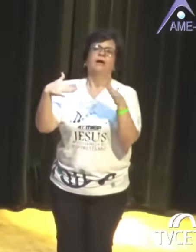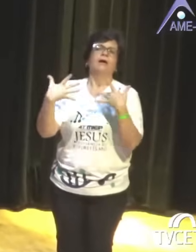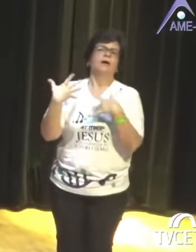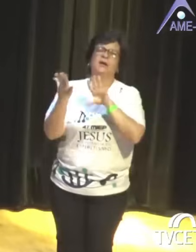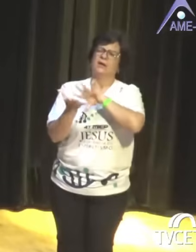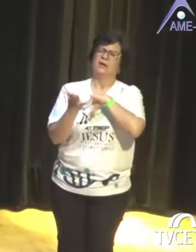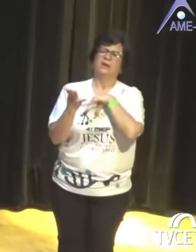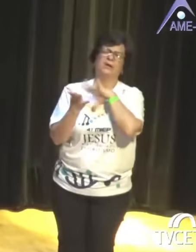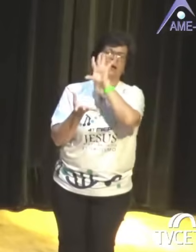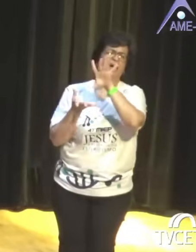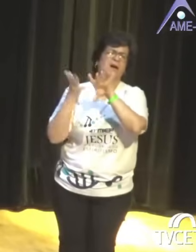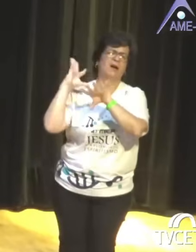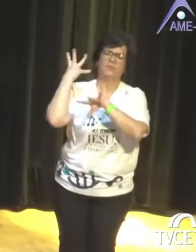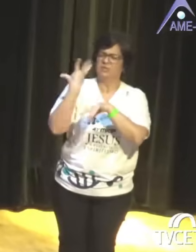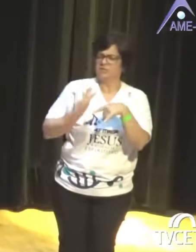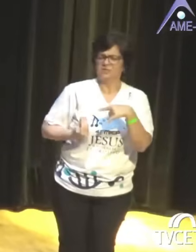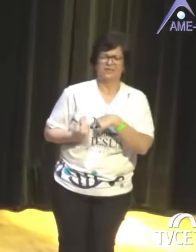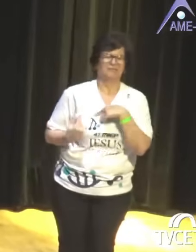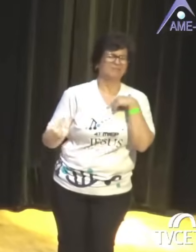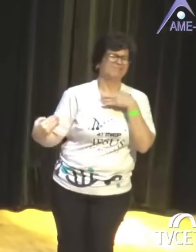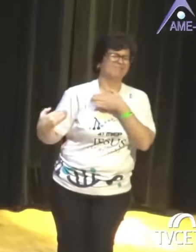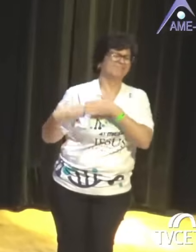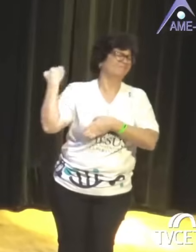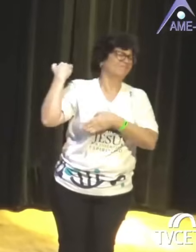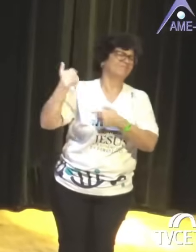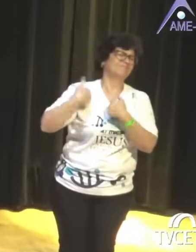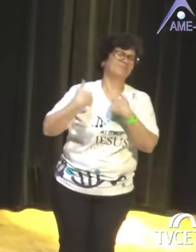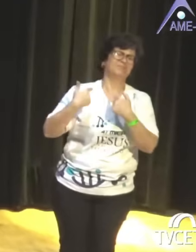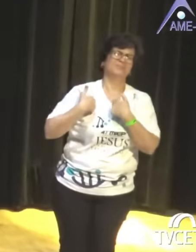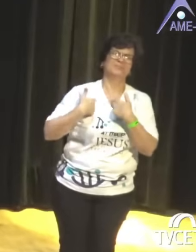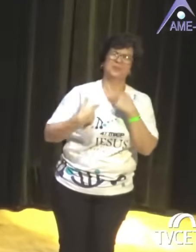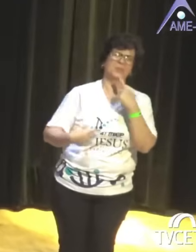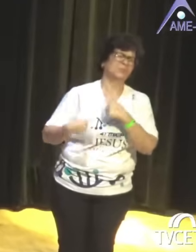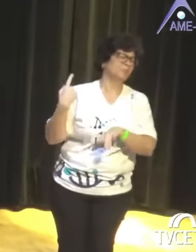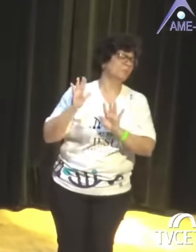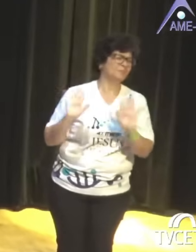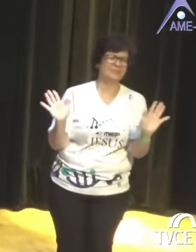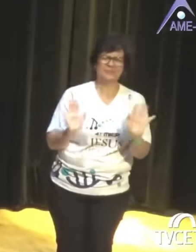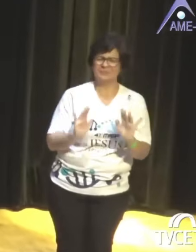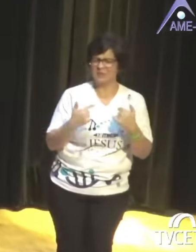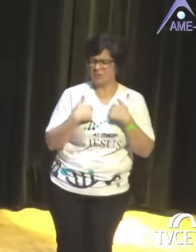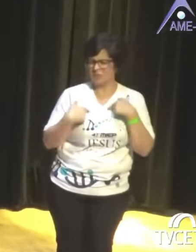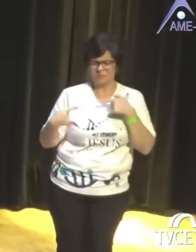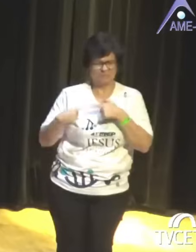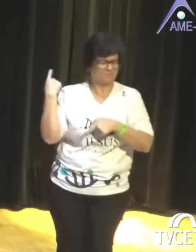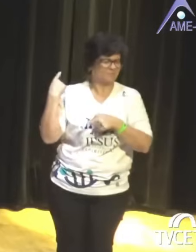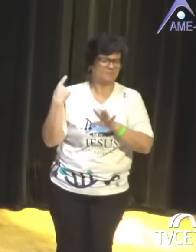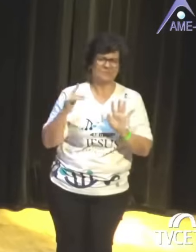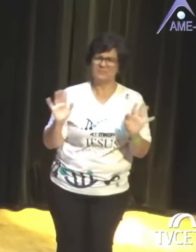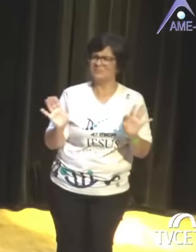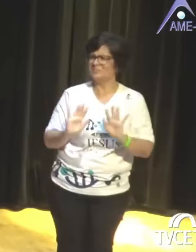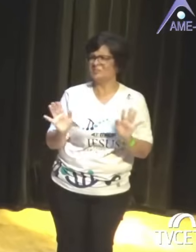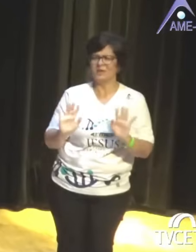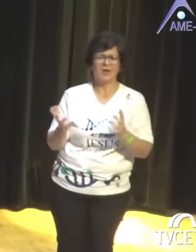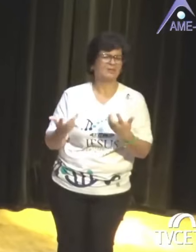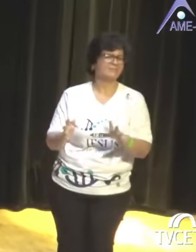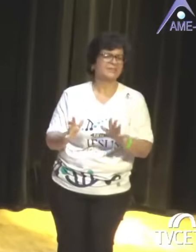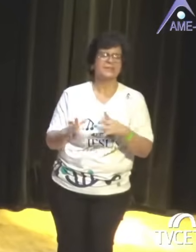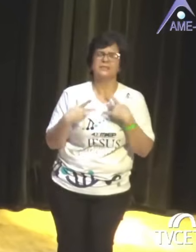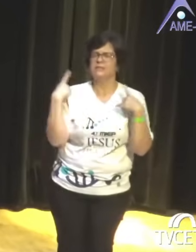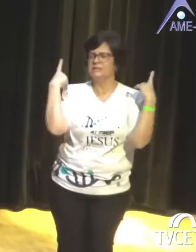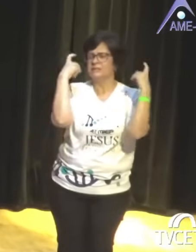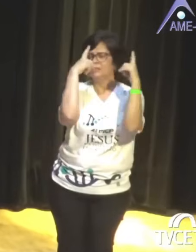espiritismo não é para mim para mim espiritismo não tá